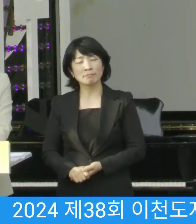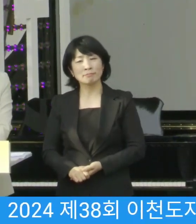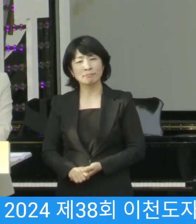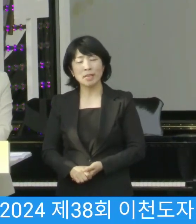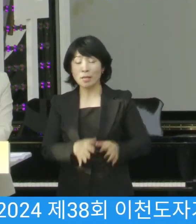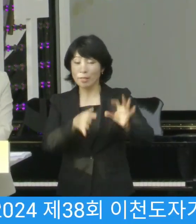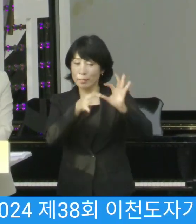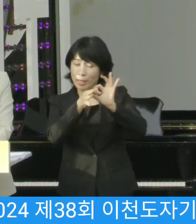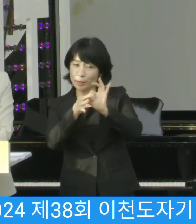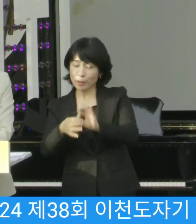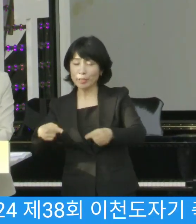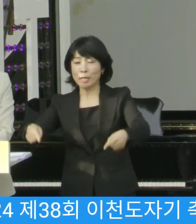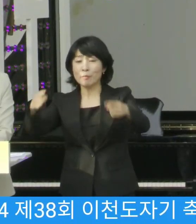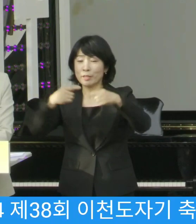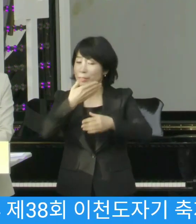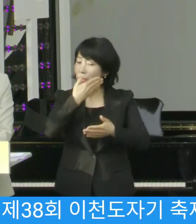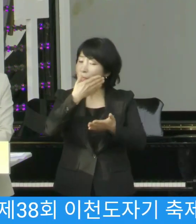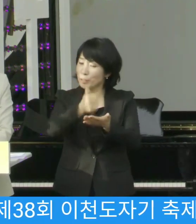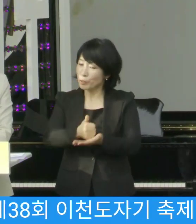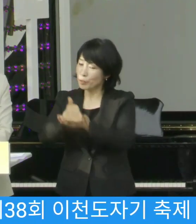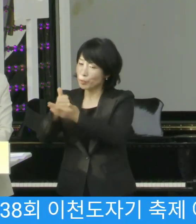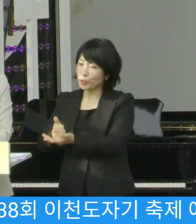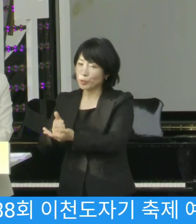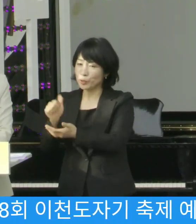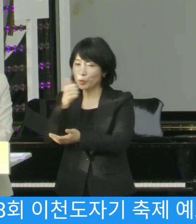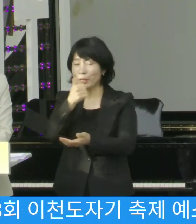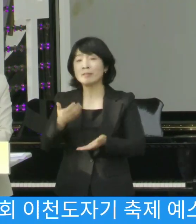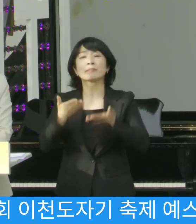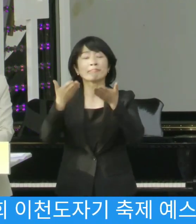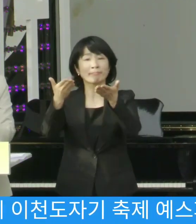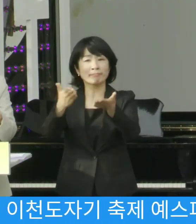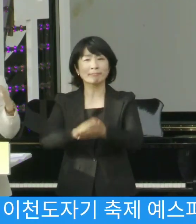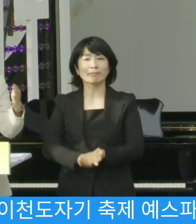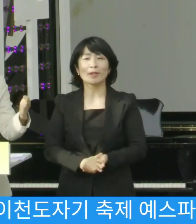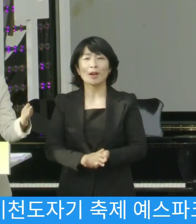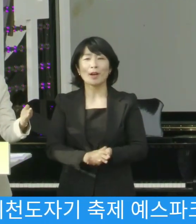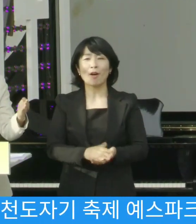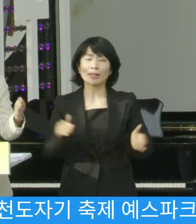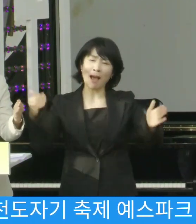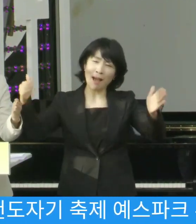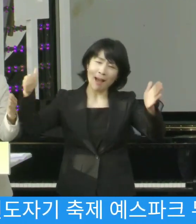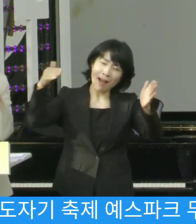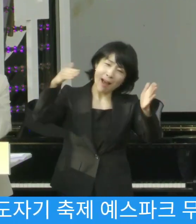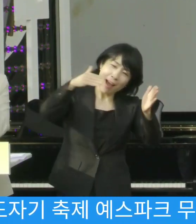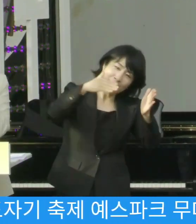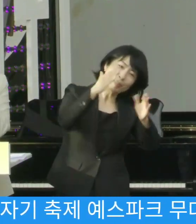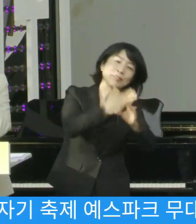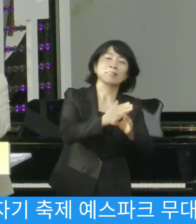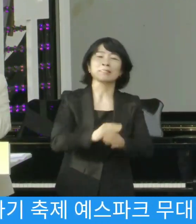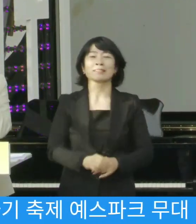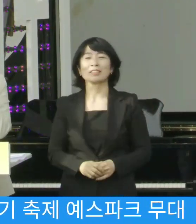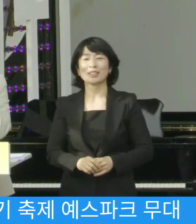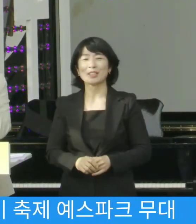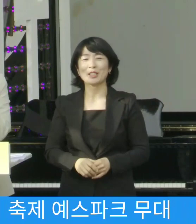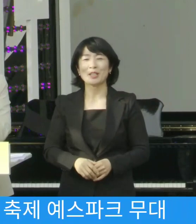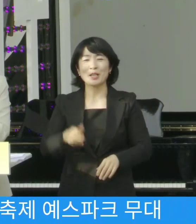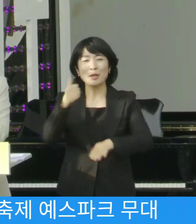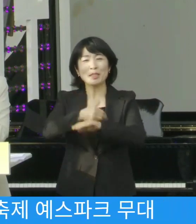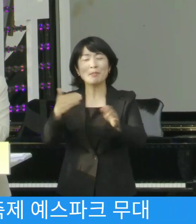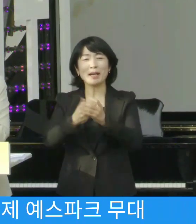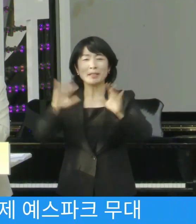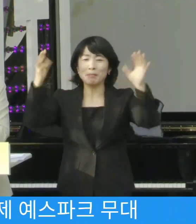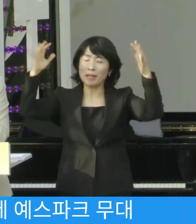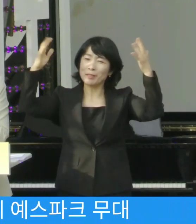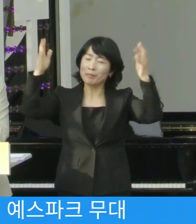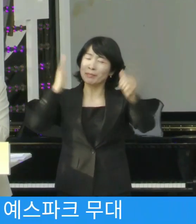네, 계속해서 참석해주신 내빈 여러분들을 함께 소개해드리겠습니다. 이제 거의 다 봤습니다. 여러분 끝까지 박수로